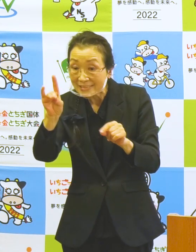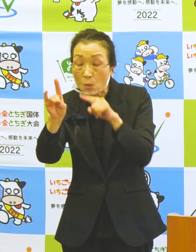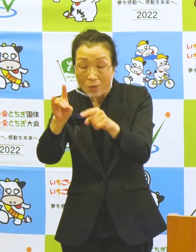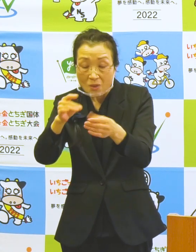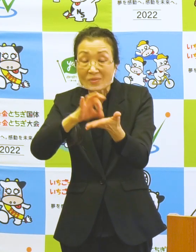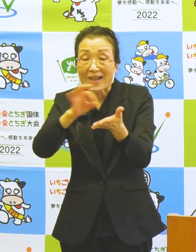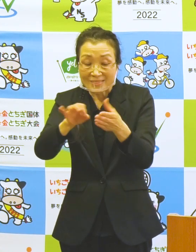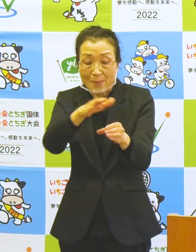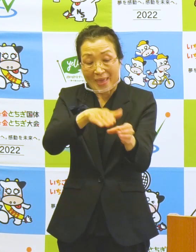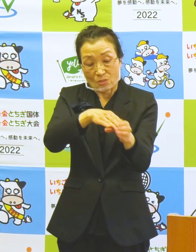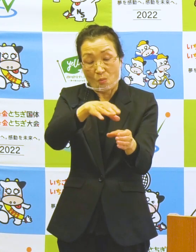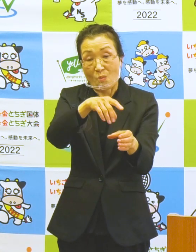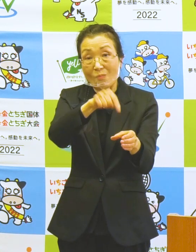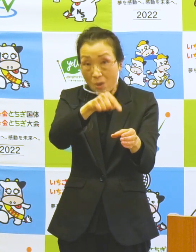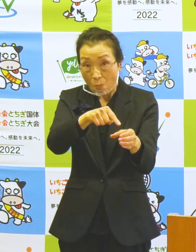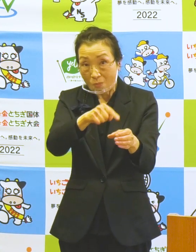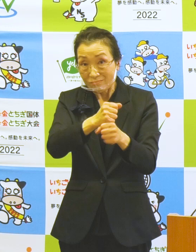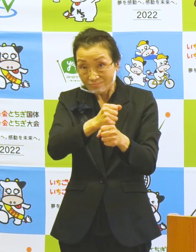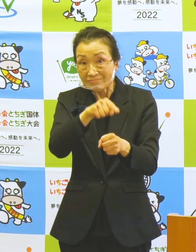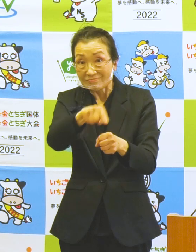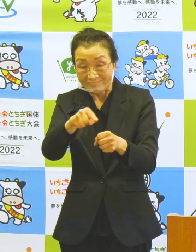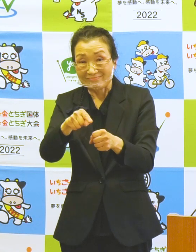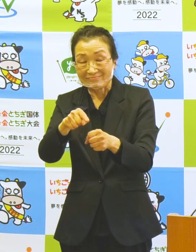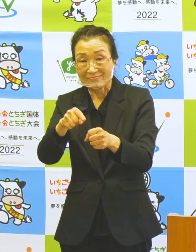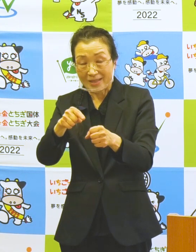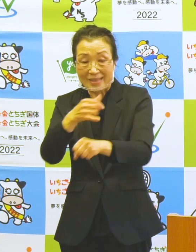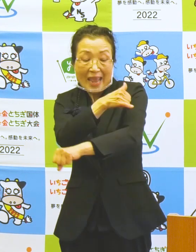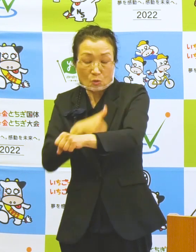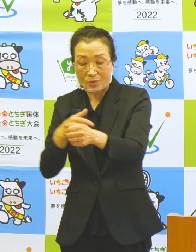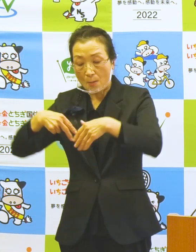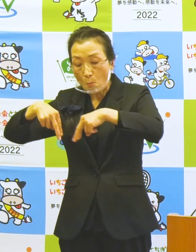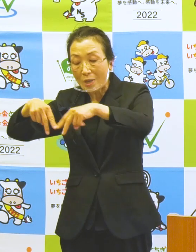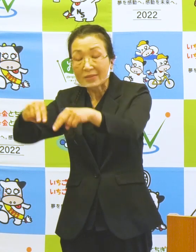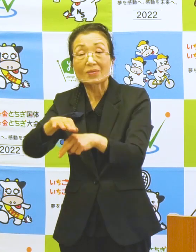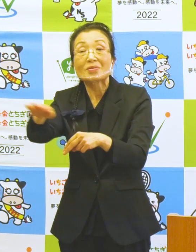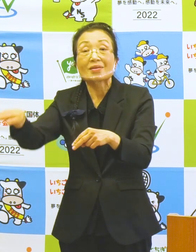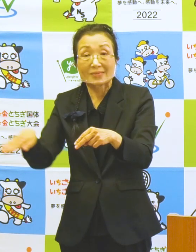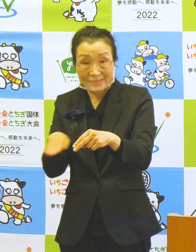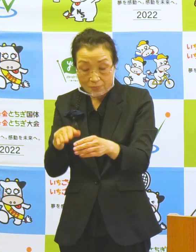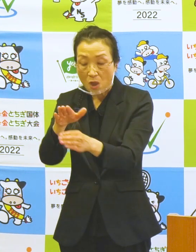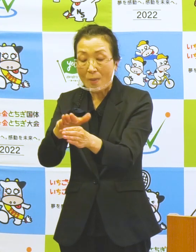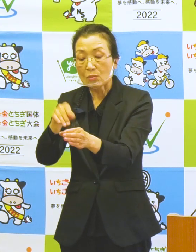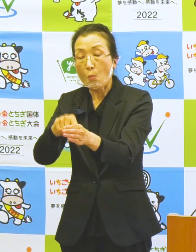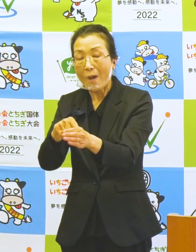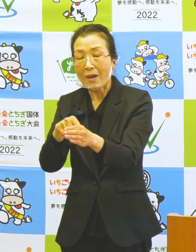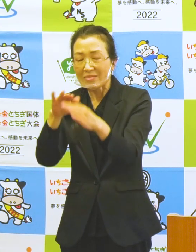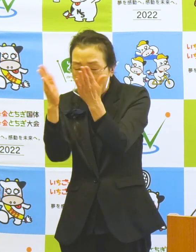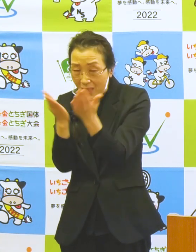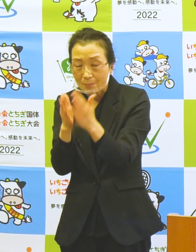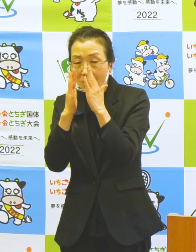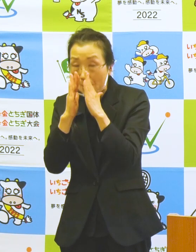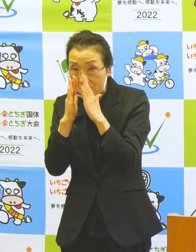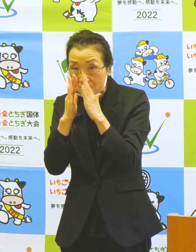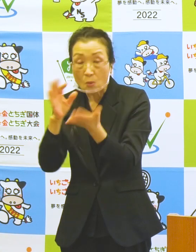とともに、競技役員やボランティアには仕切りもすべて紙製にした弁当箱を